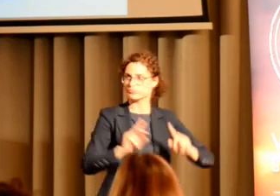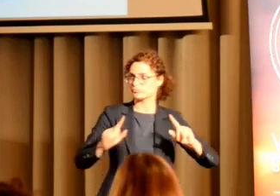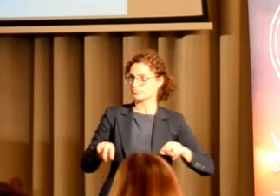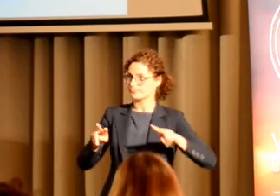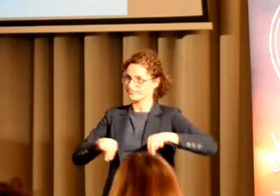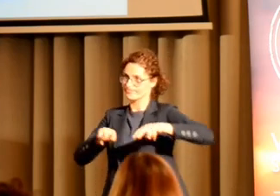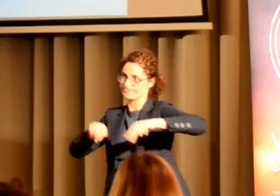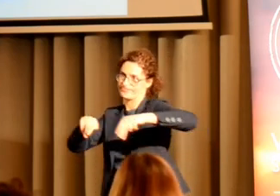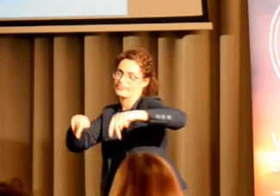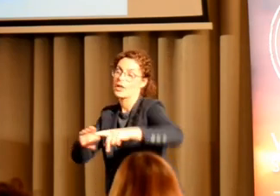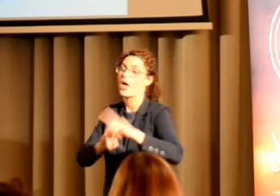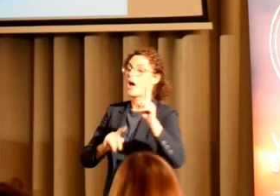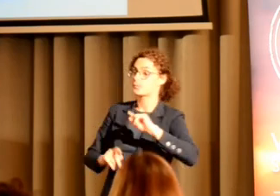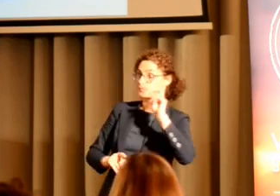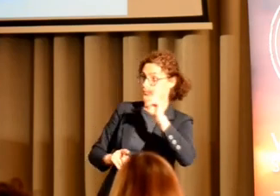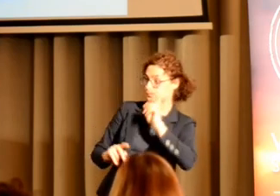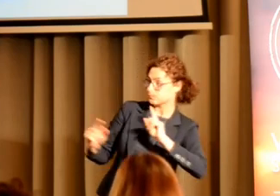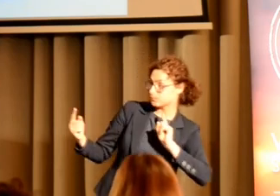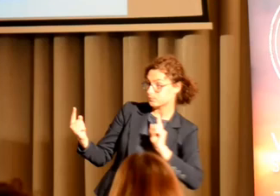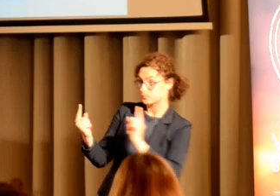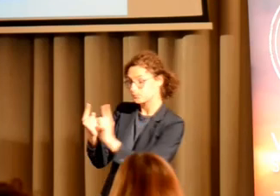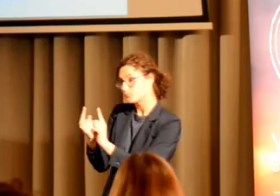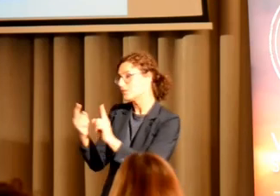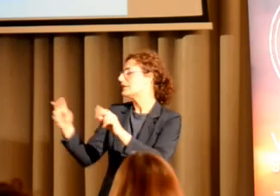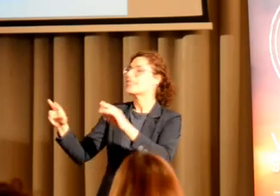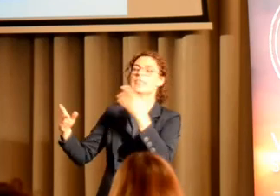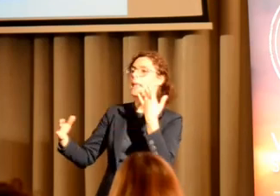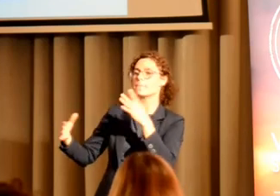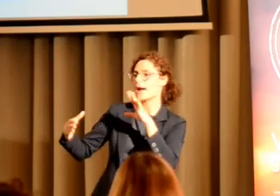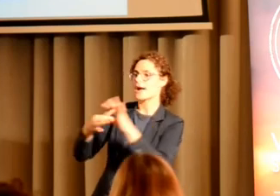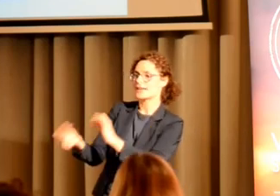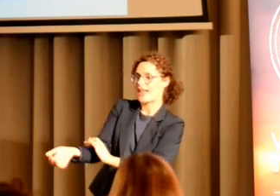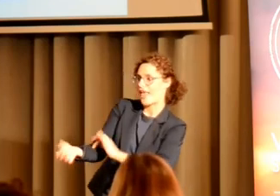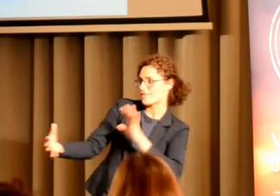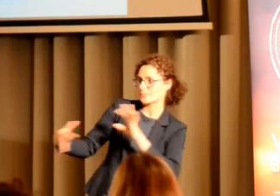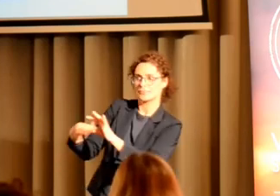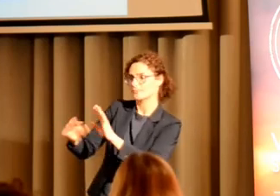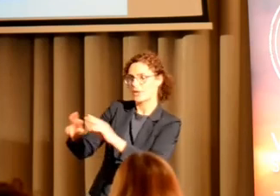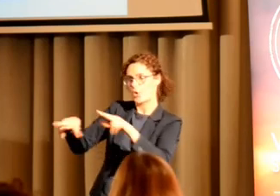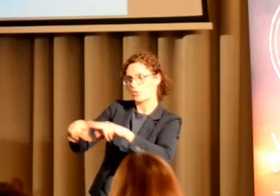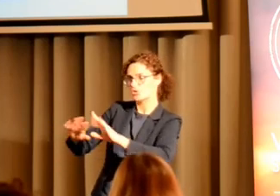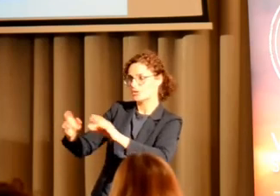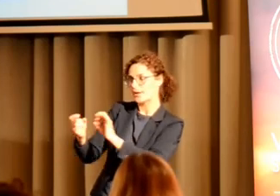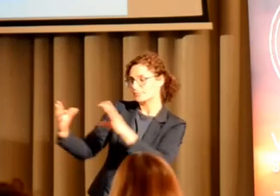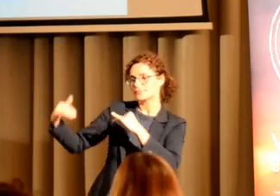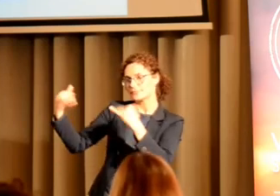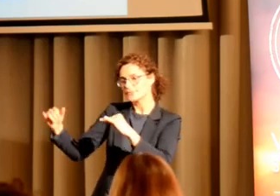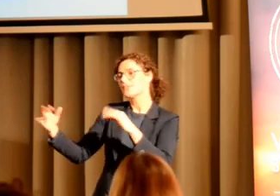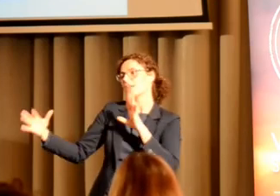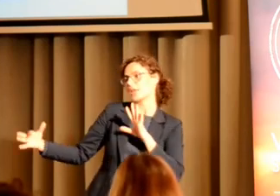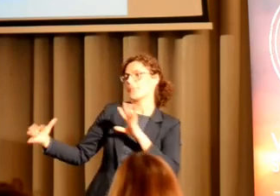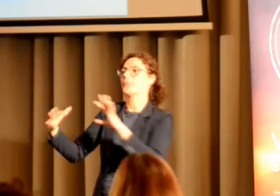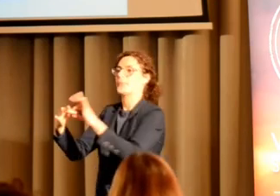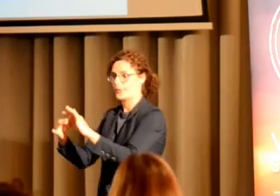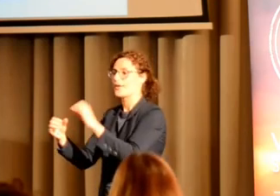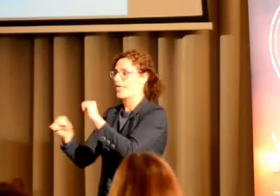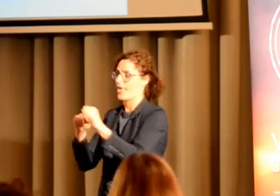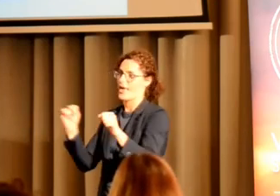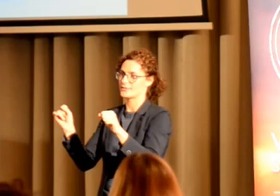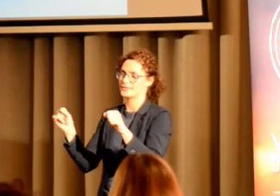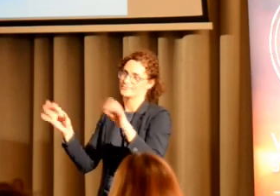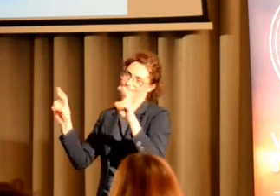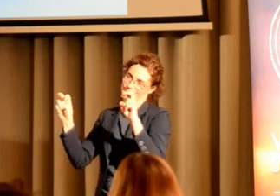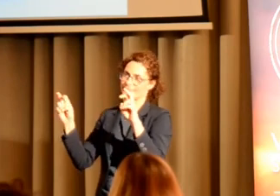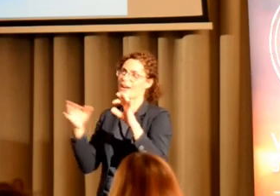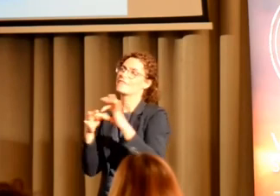wtedy taki samiec spotyka niespokrewnioną samicę, no i zawiązuje się między nimi ta więź,